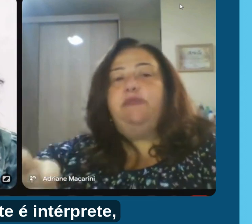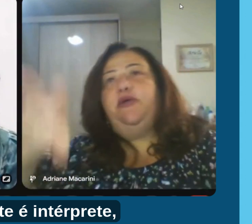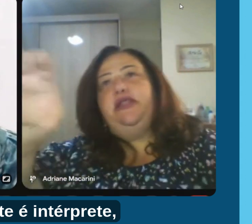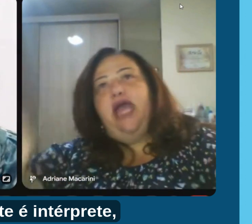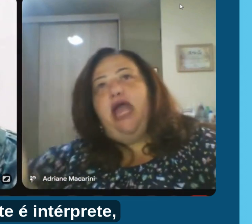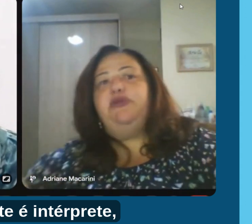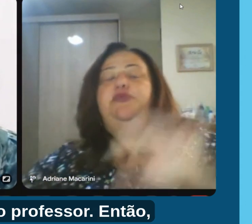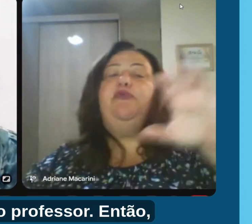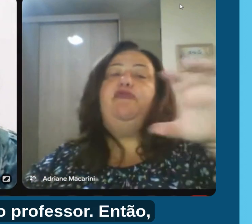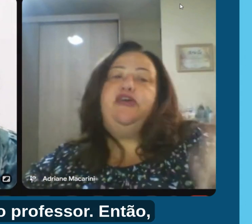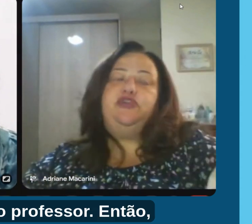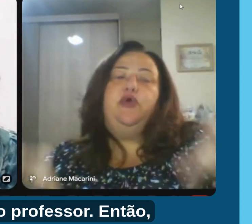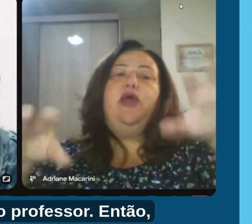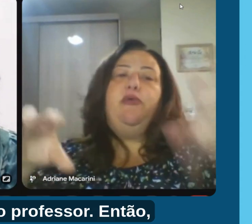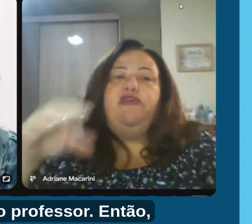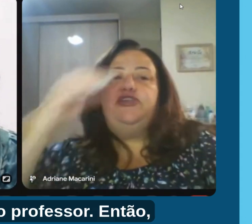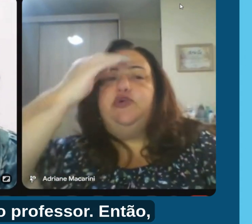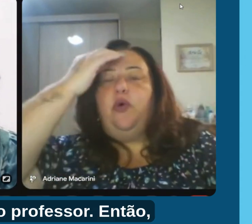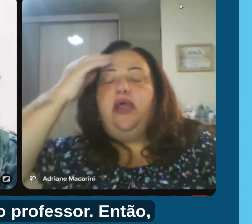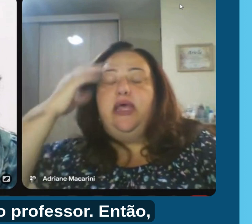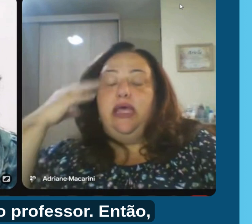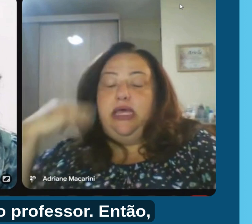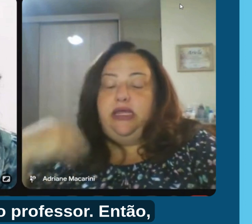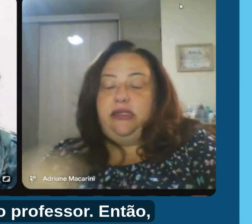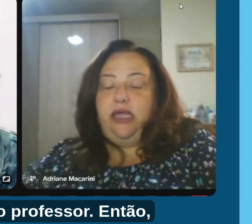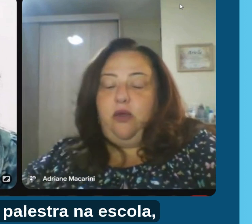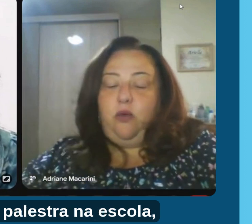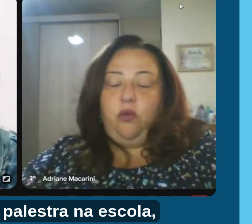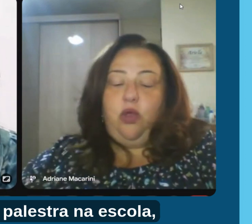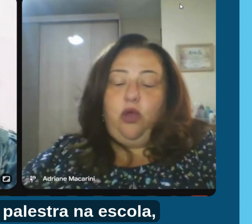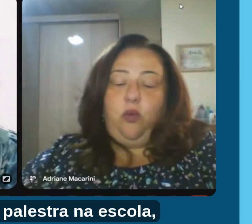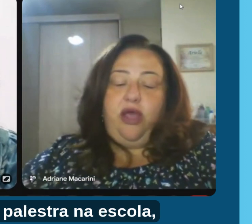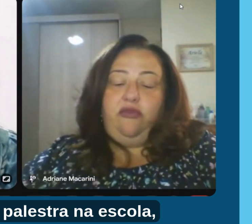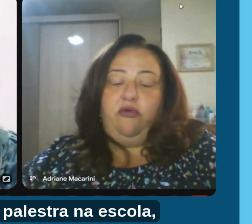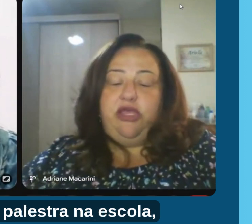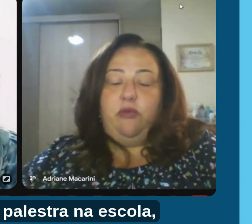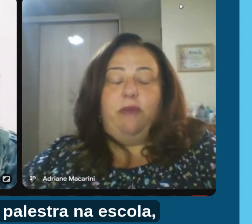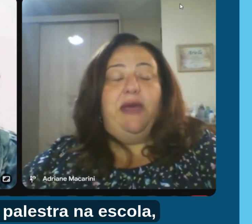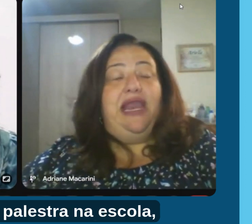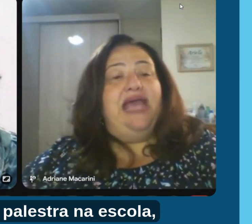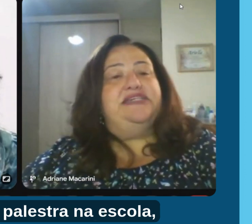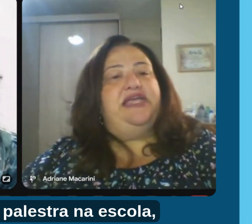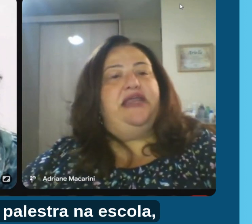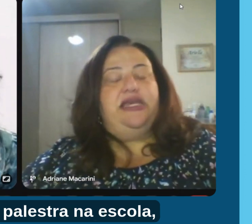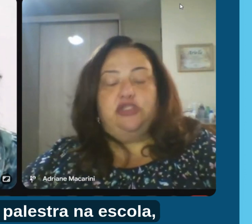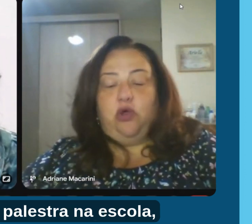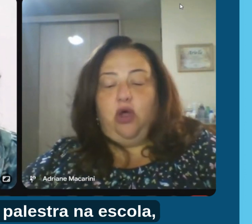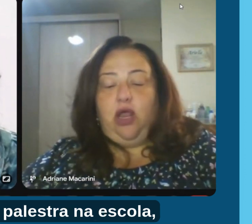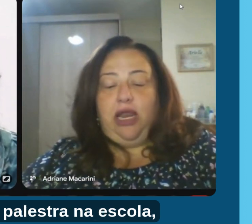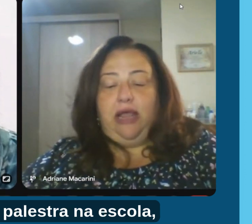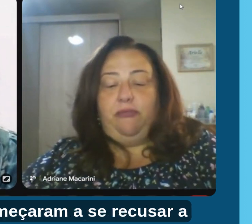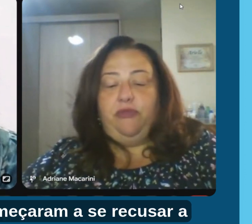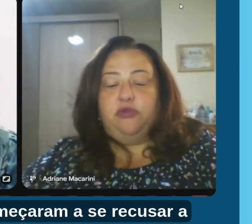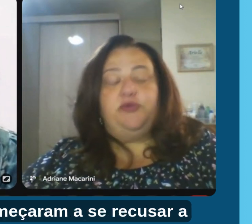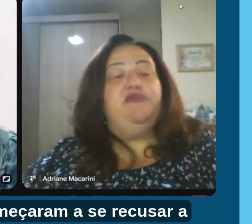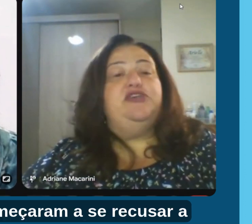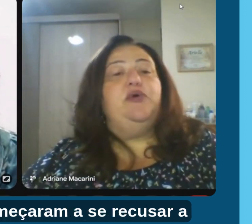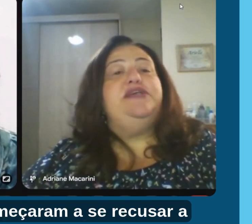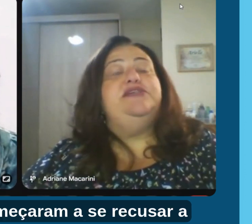o intérprete, o professor é o professor. Então, quando ia uma palestra na escola, os professores